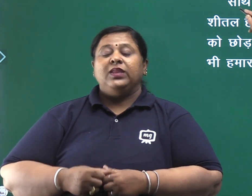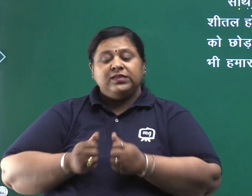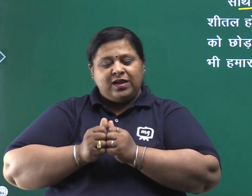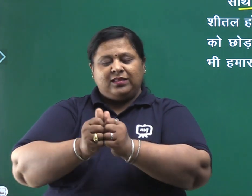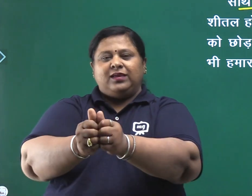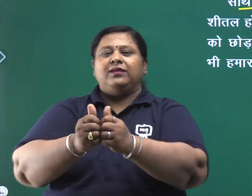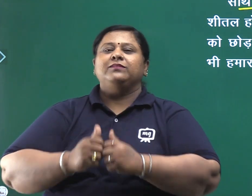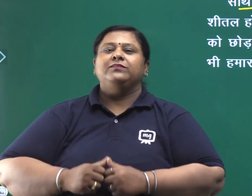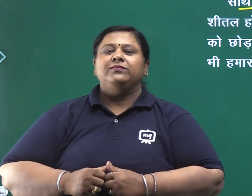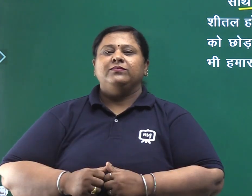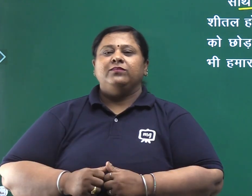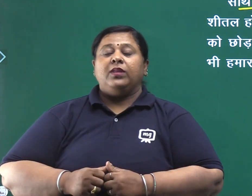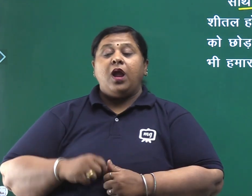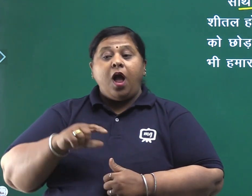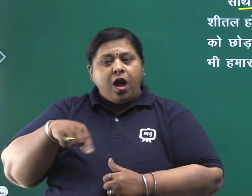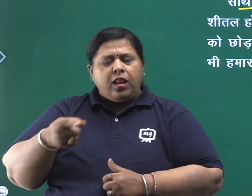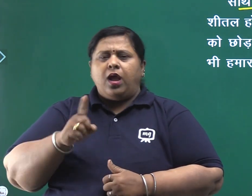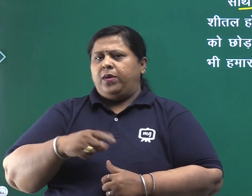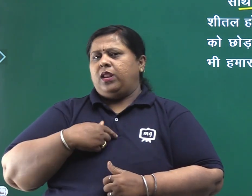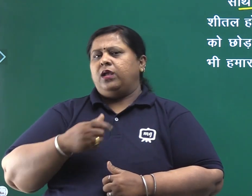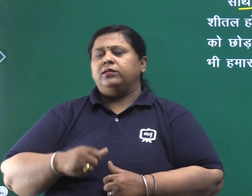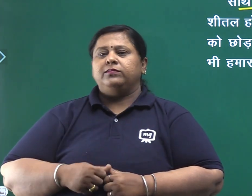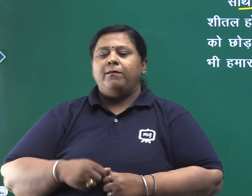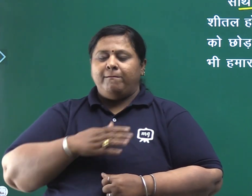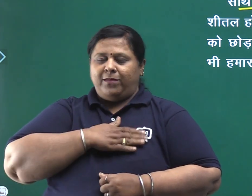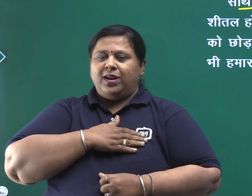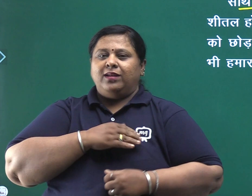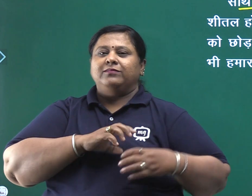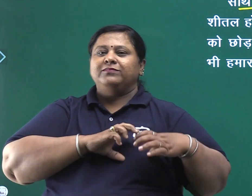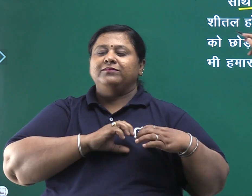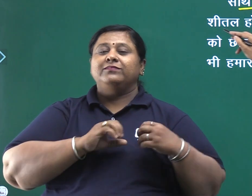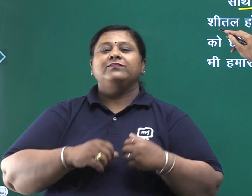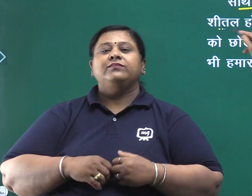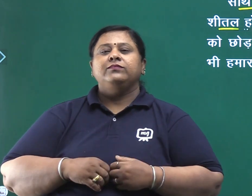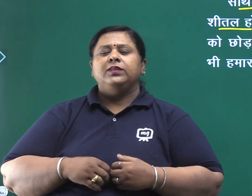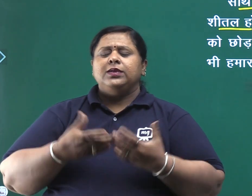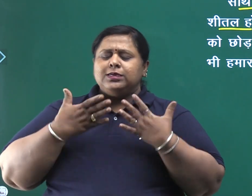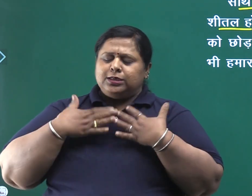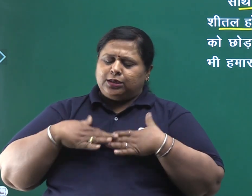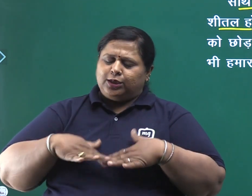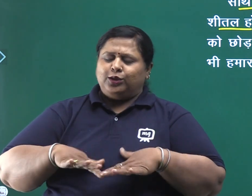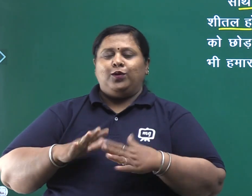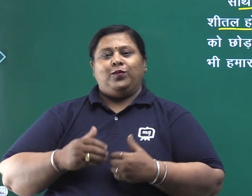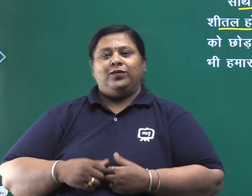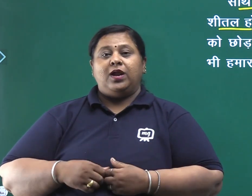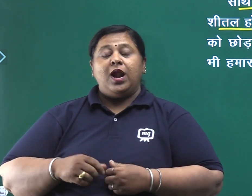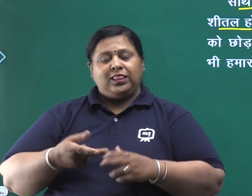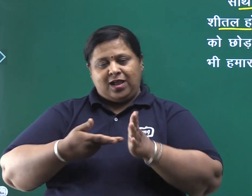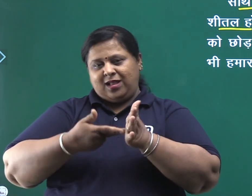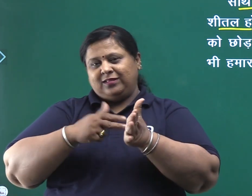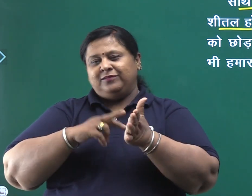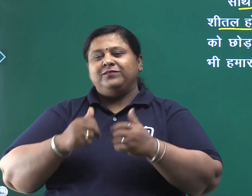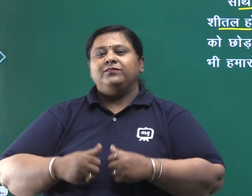साथ ही अगर हमारा मन शीतल हो,